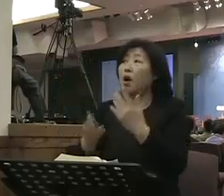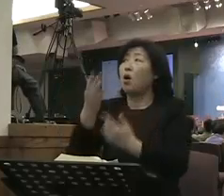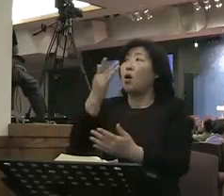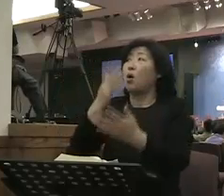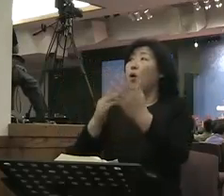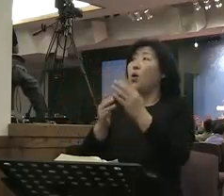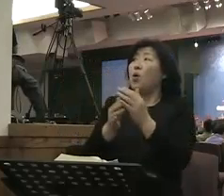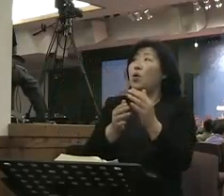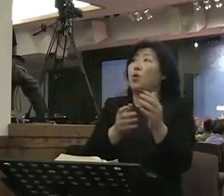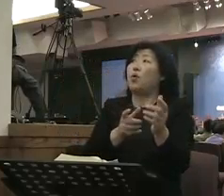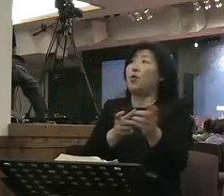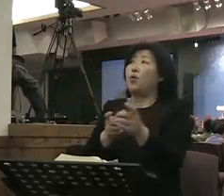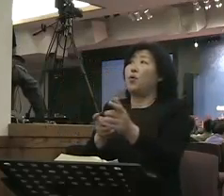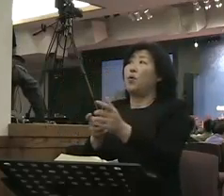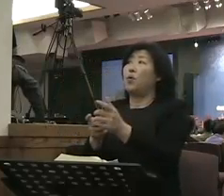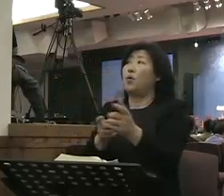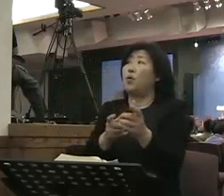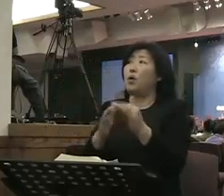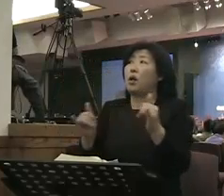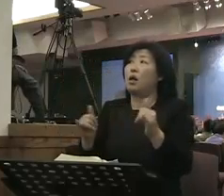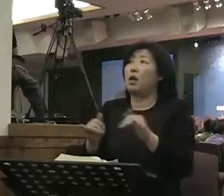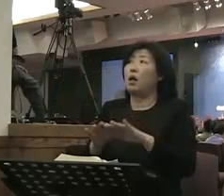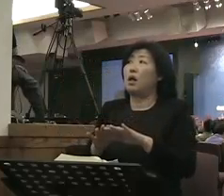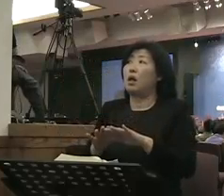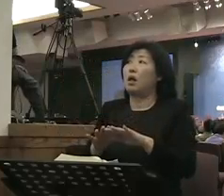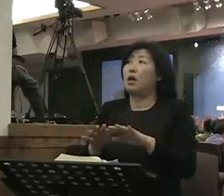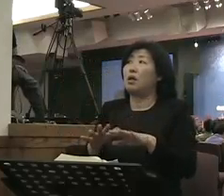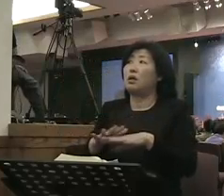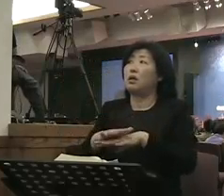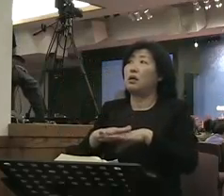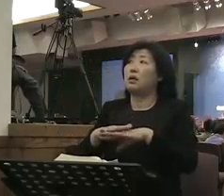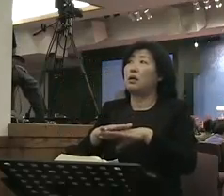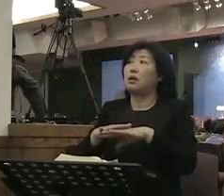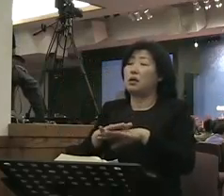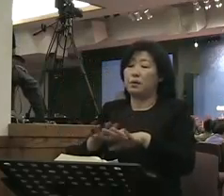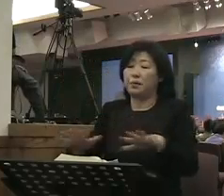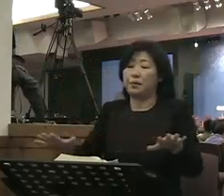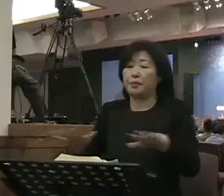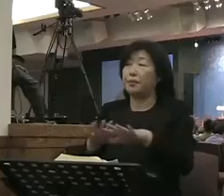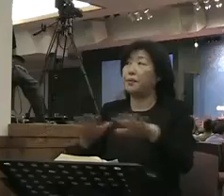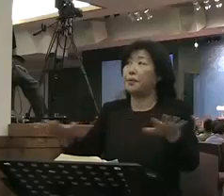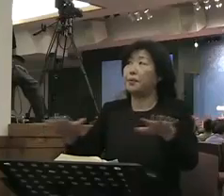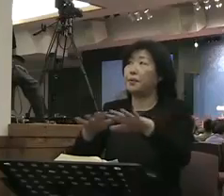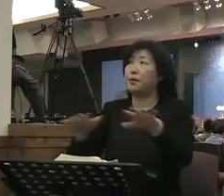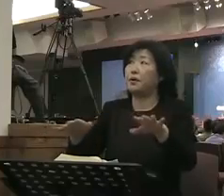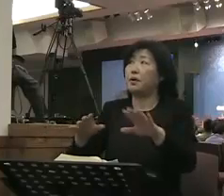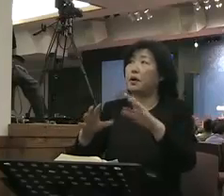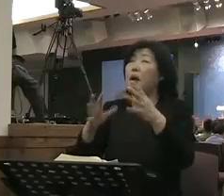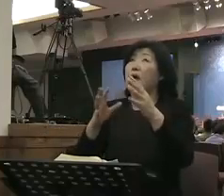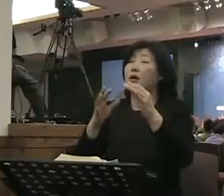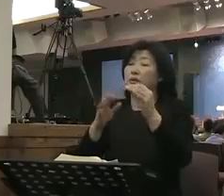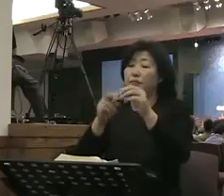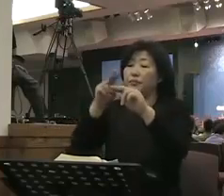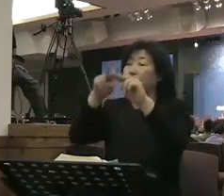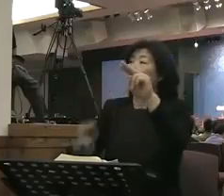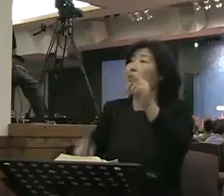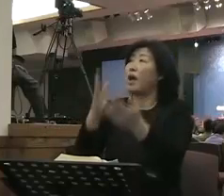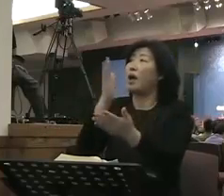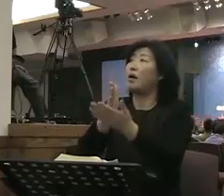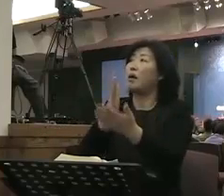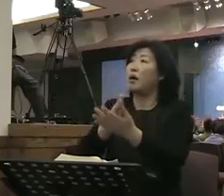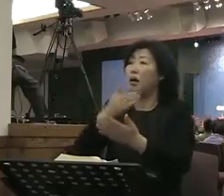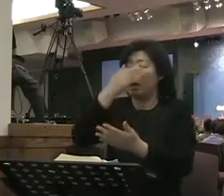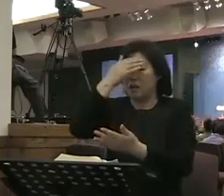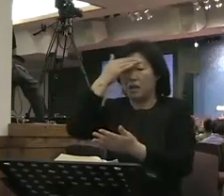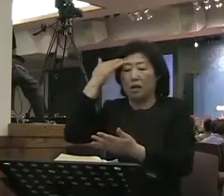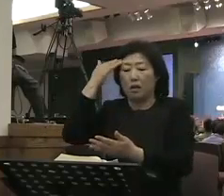소방대원들이 밑에 이 그물을, 네트를 깔고 그 아이에게 설득을 합니다. 뛰어내리지 말라. 아직 다 청춘이